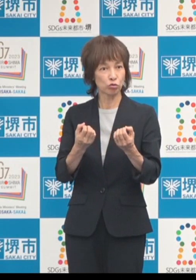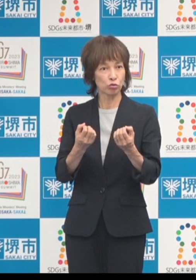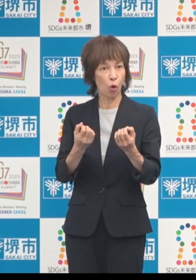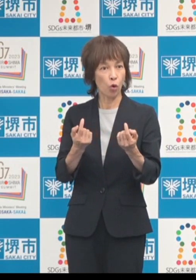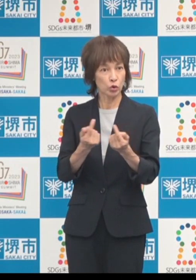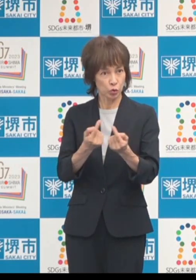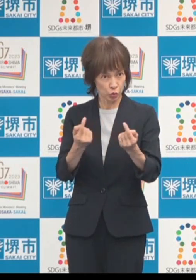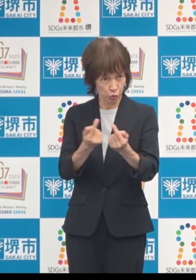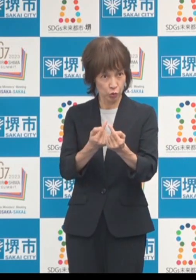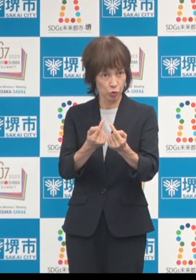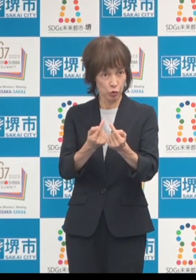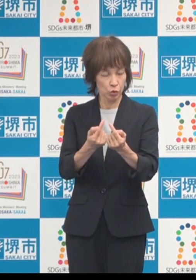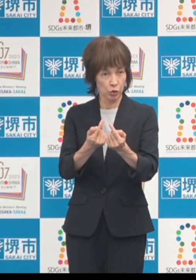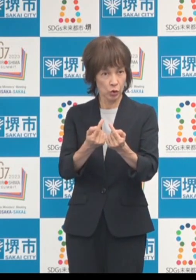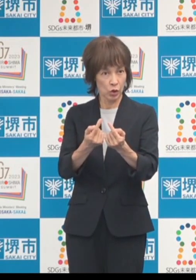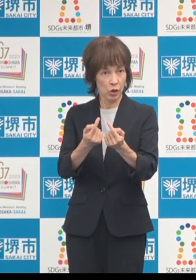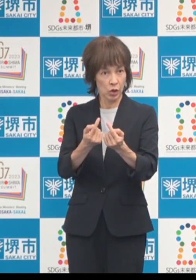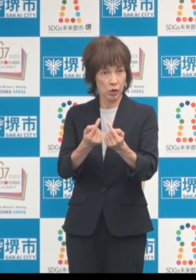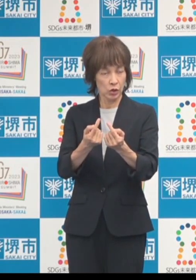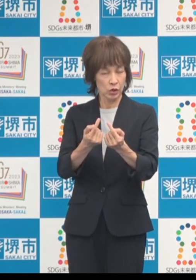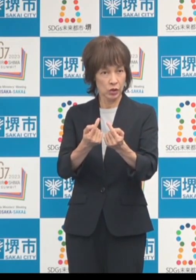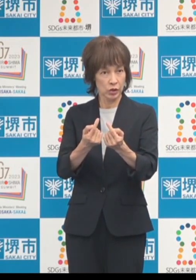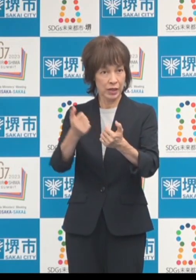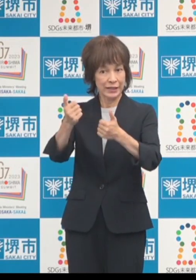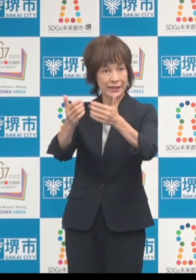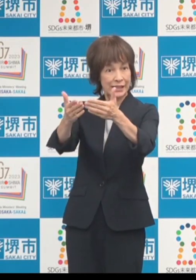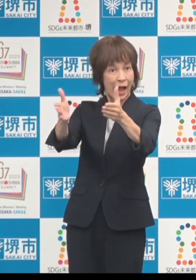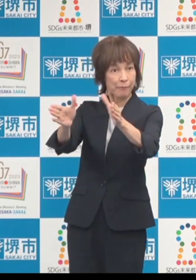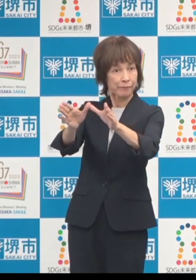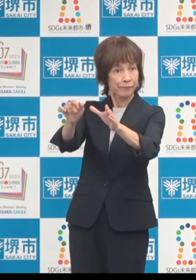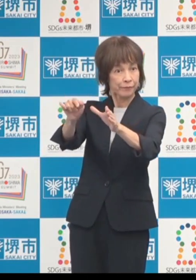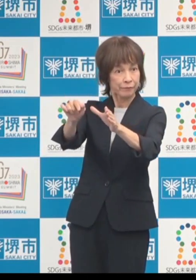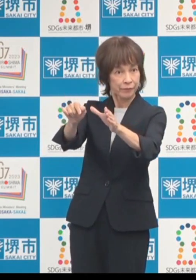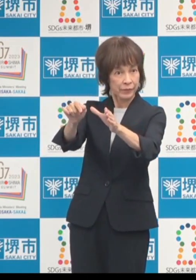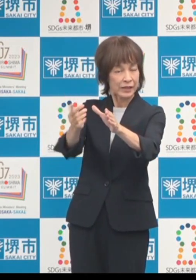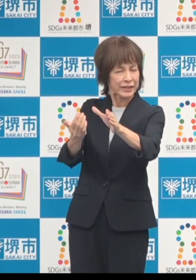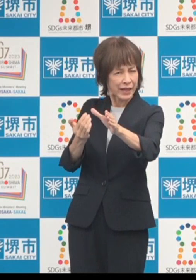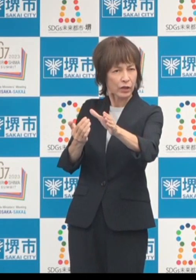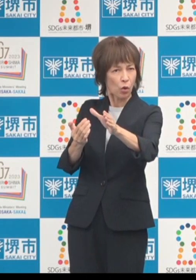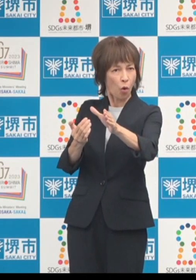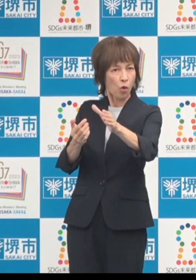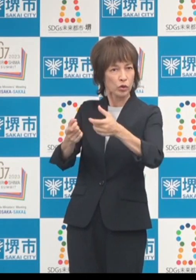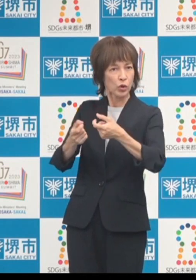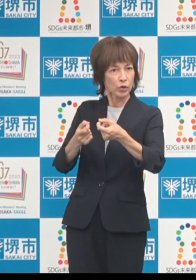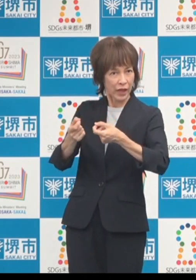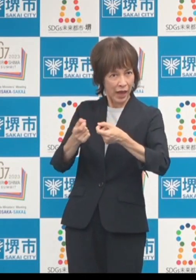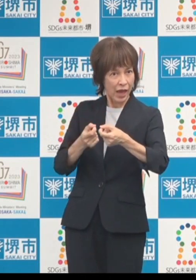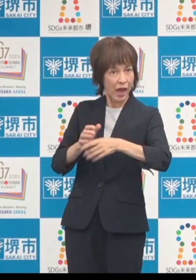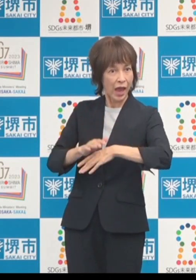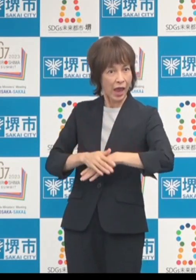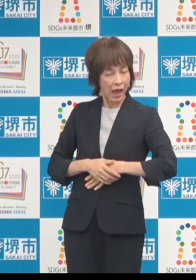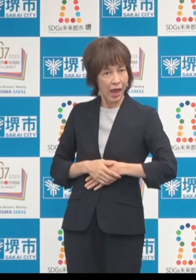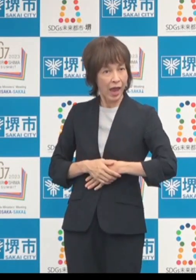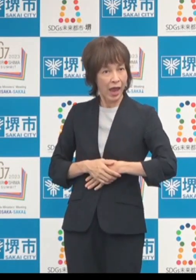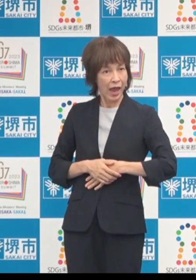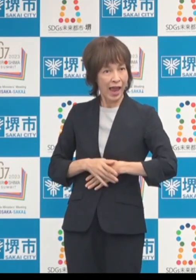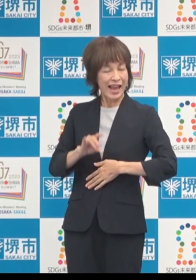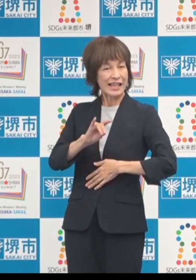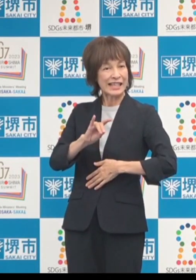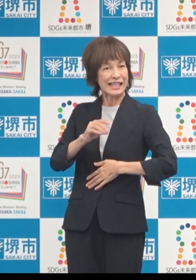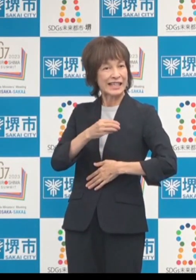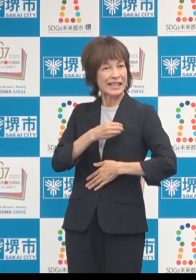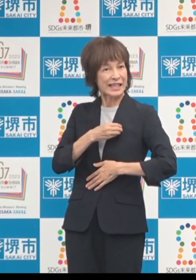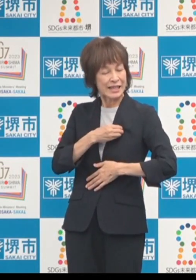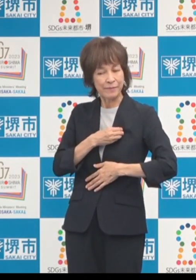ると思うので、その事前の調整でその当然議員定数を削減するっていうの